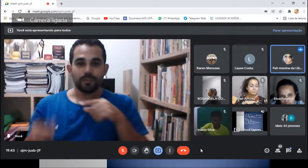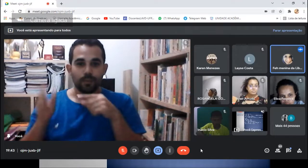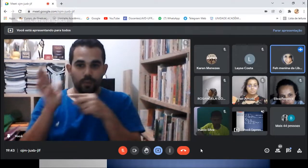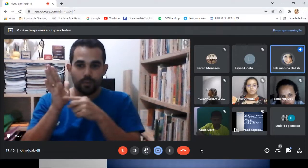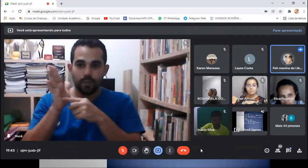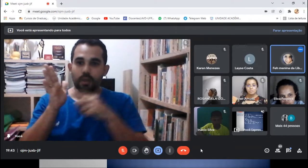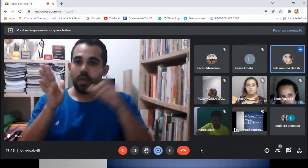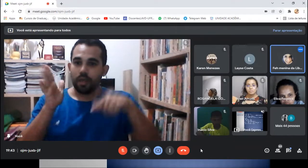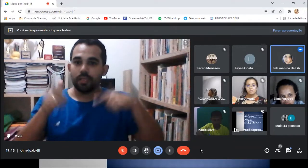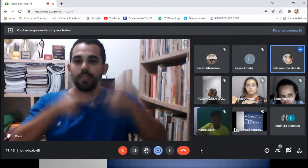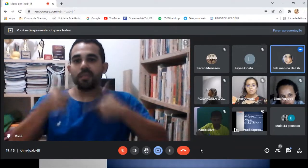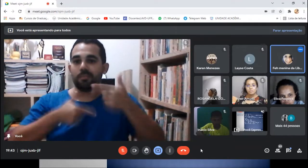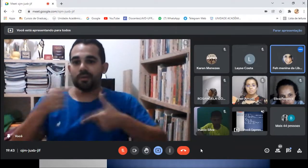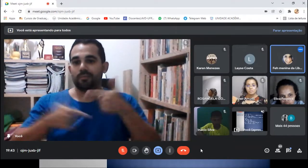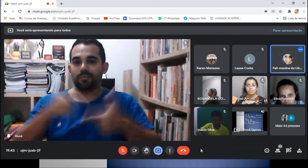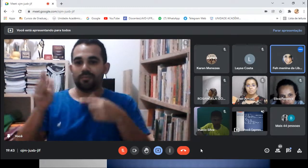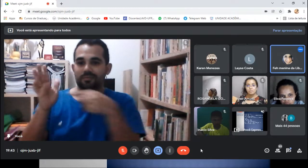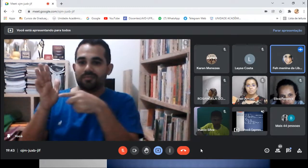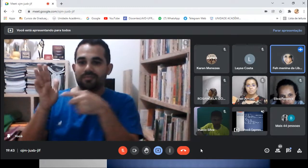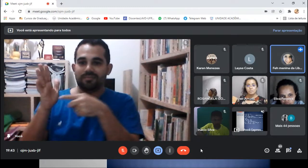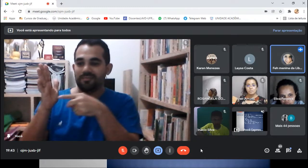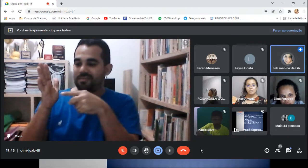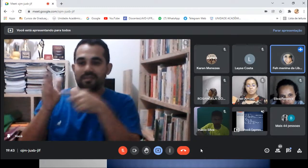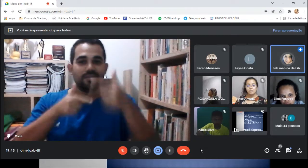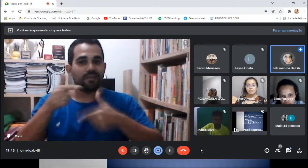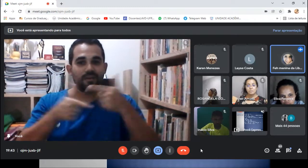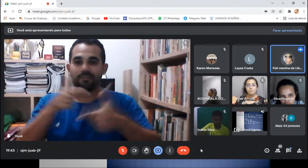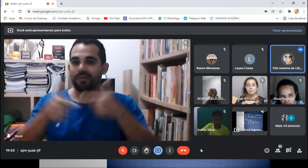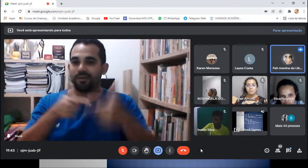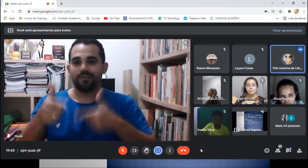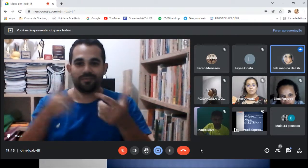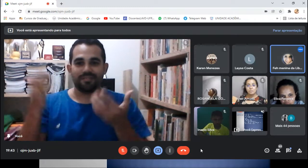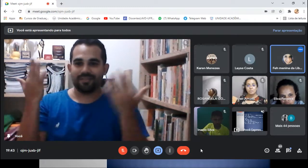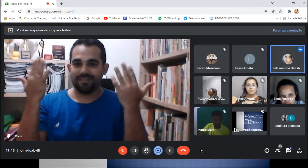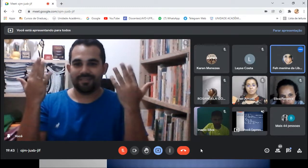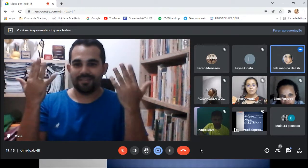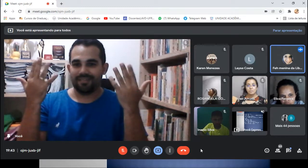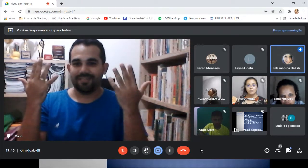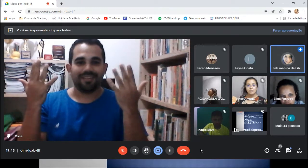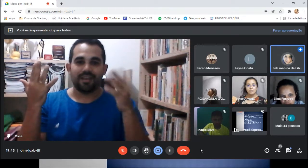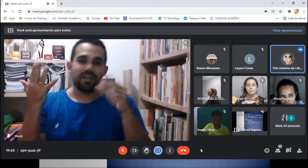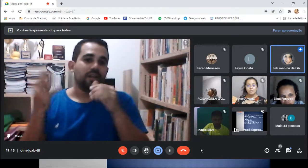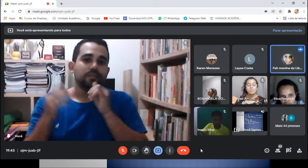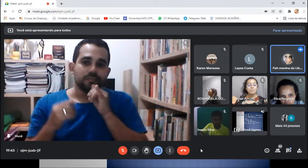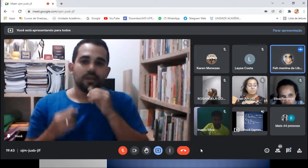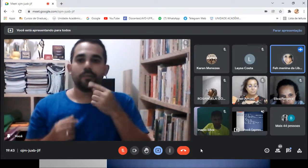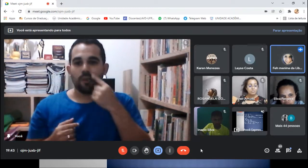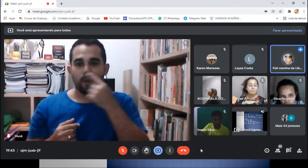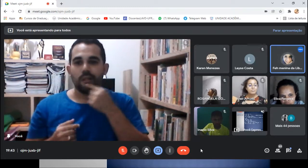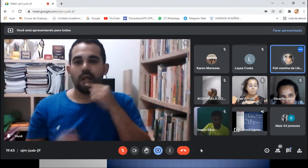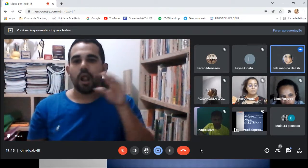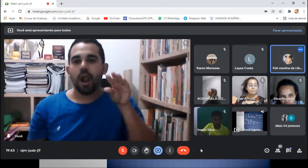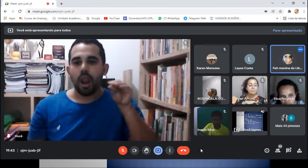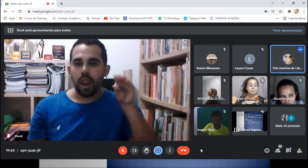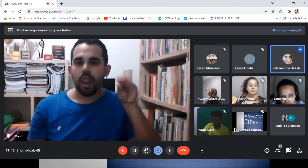Tópico 8. Em que se trabalha com as mãos. A mão como objeto de trabalho.